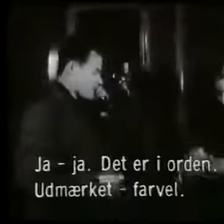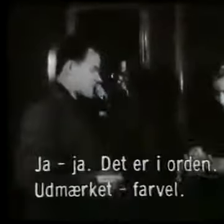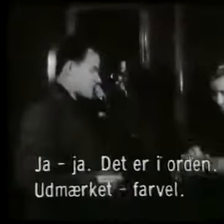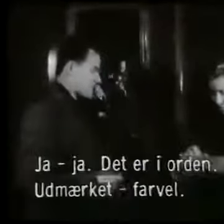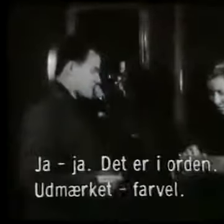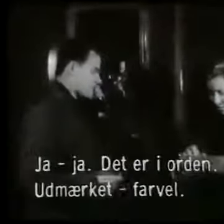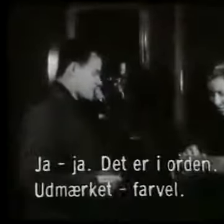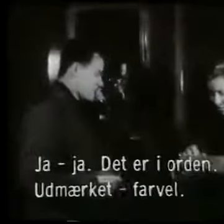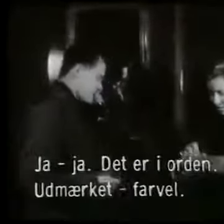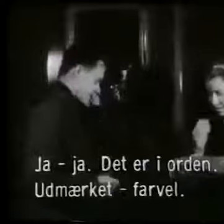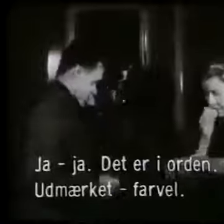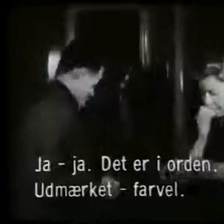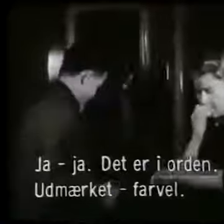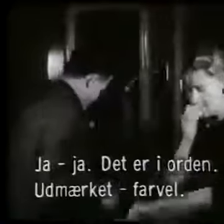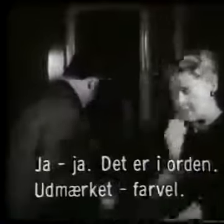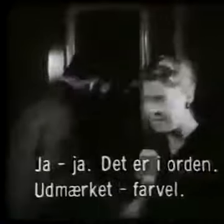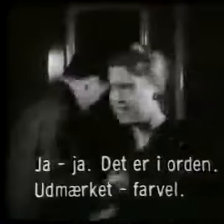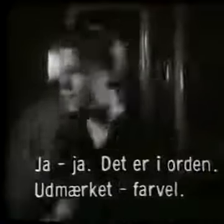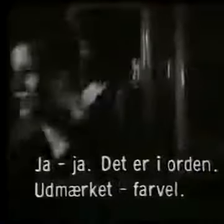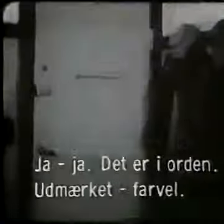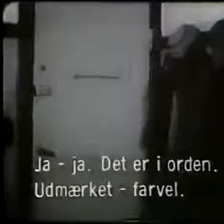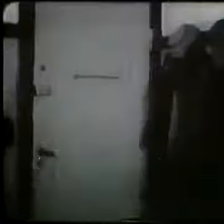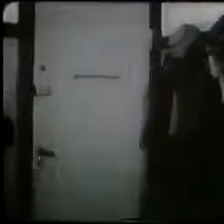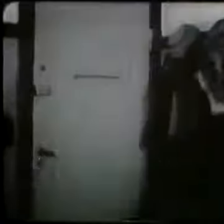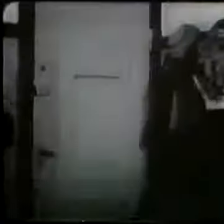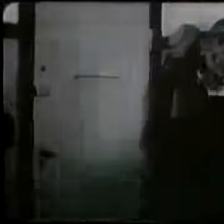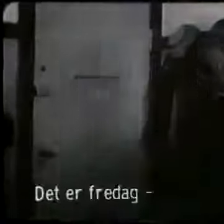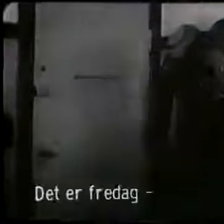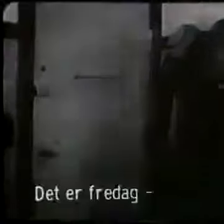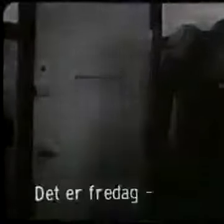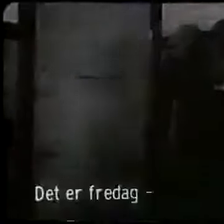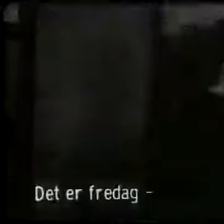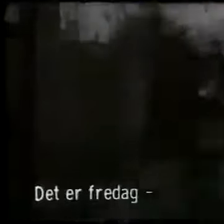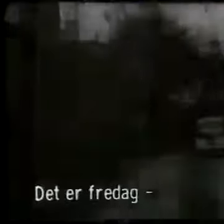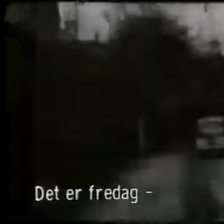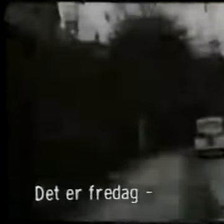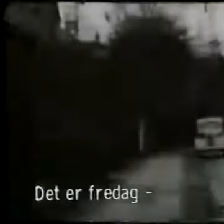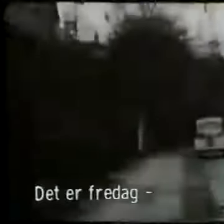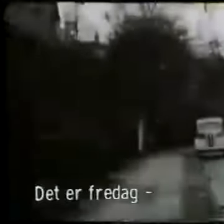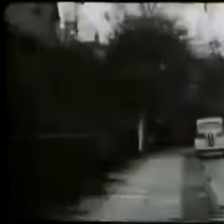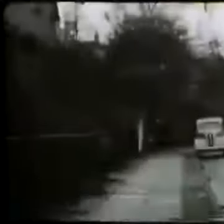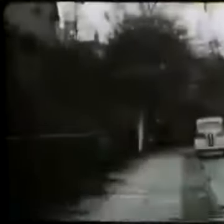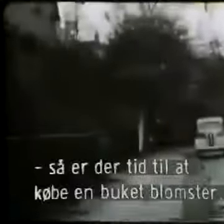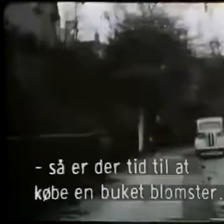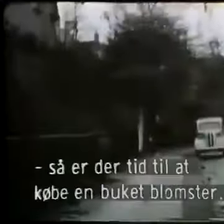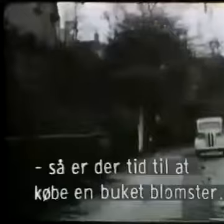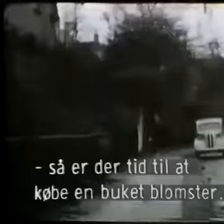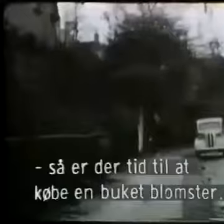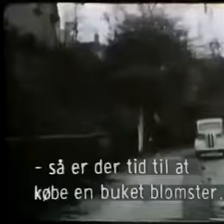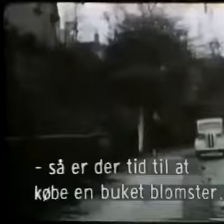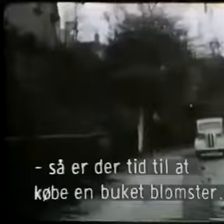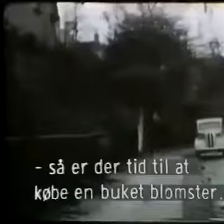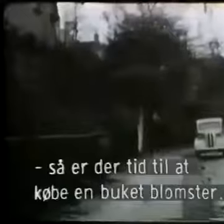Udmærket. Og vel? Det er fredag, så det kan lige nås at få købt en buket blomster, før forretningerne lukker.